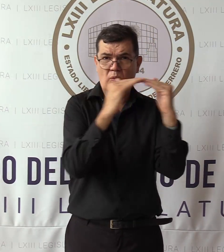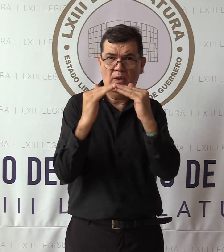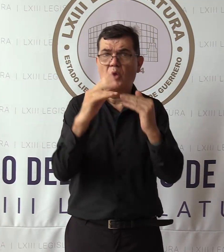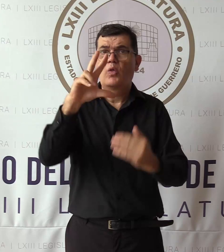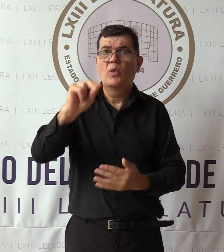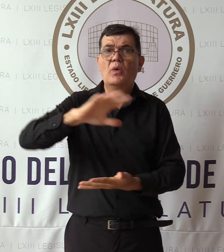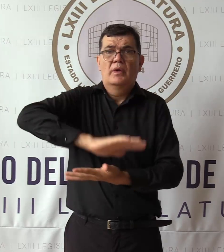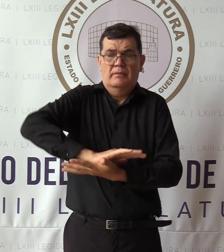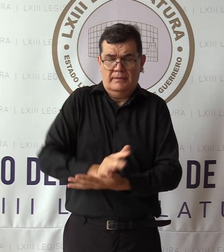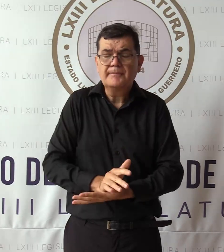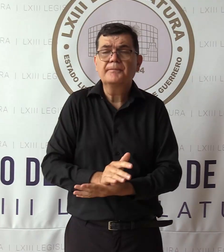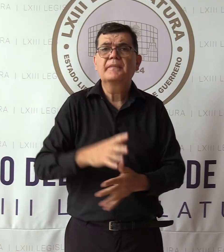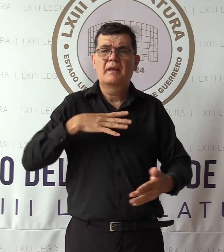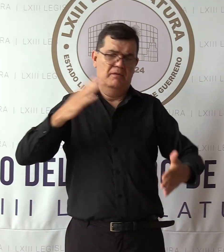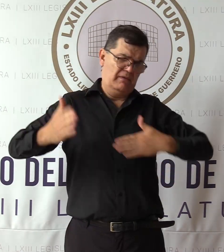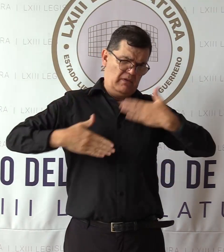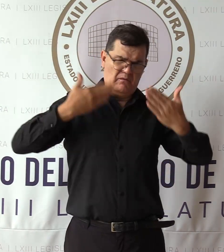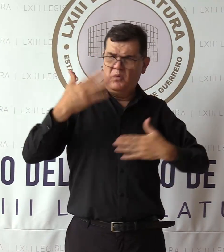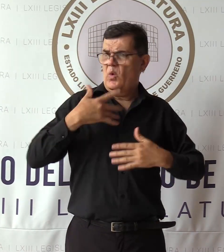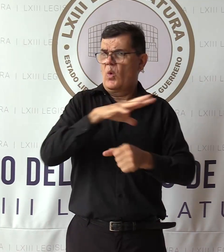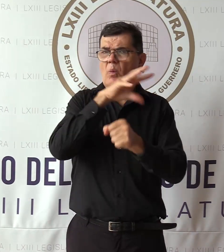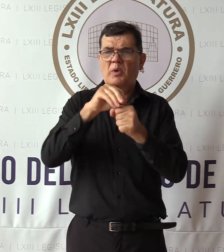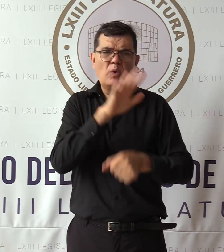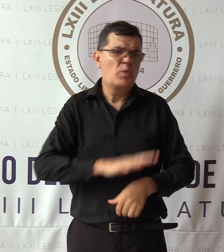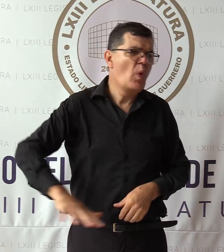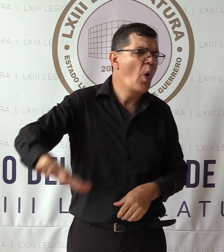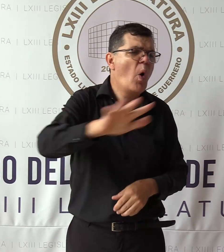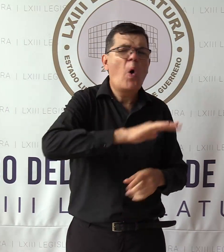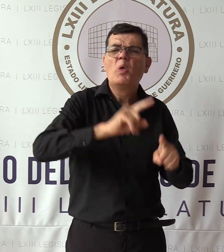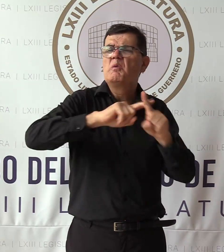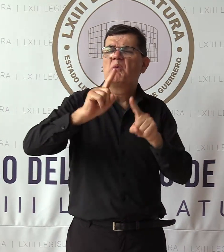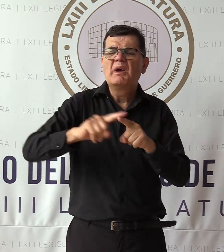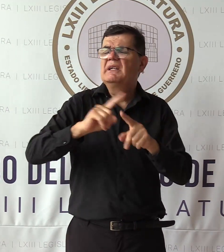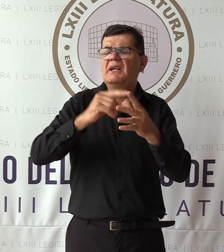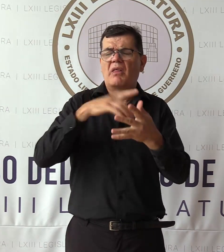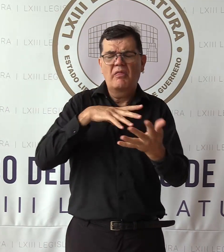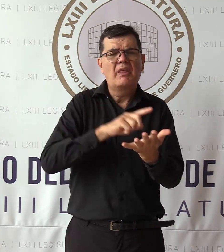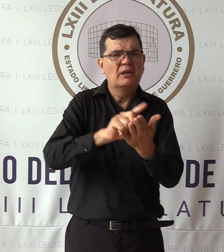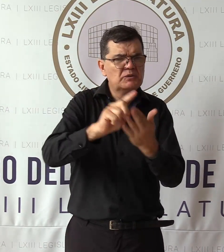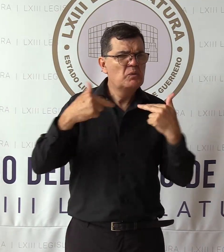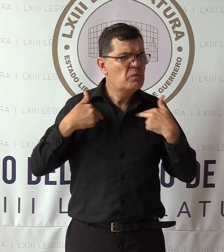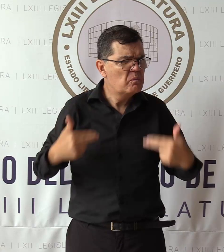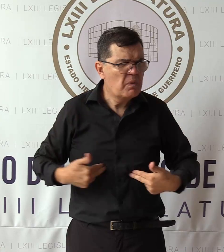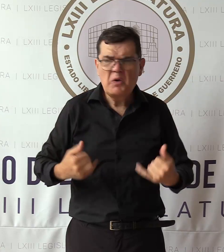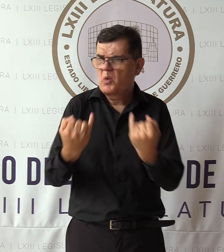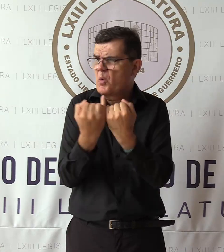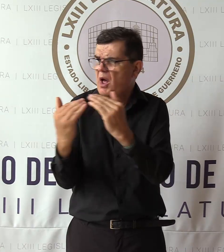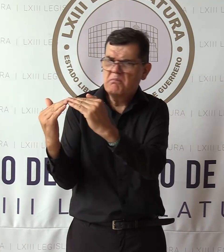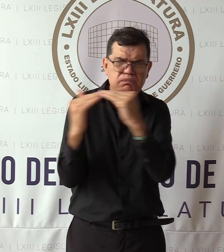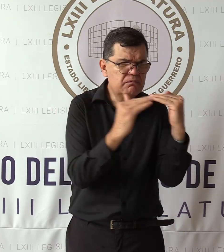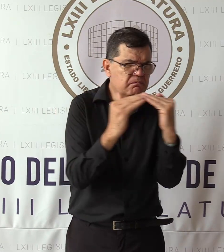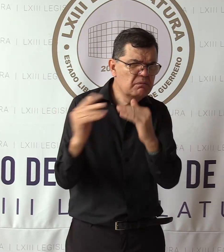discriminación, disfrutar de todos los derechos humanos en igualdad de condiciones, ni discriminación por motivos de